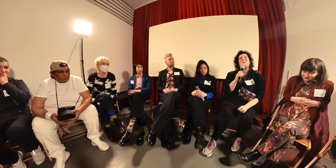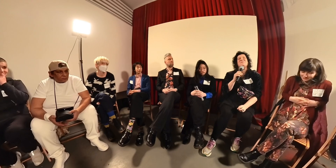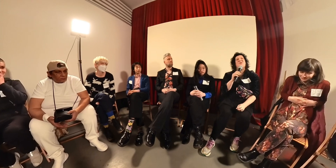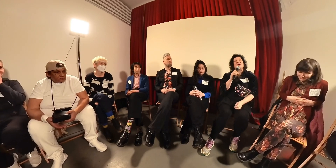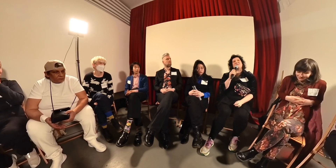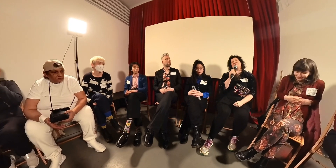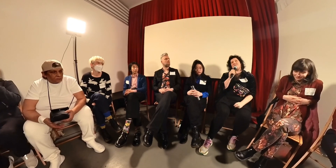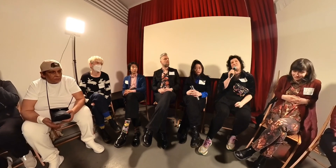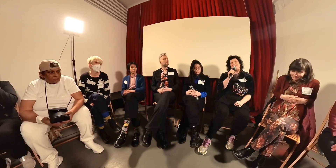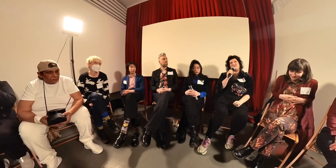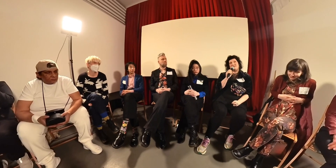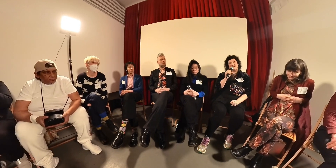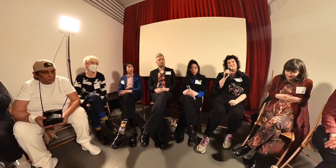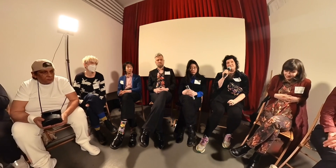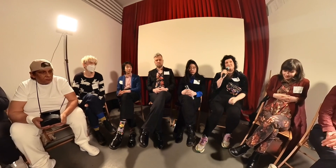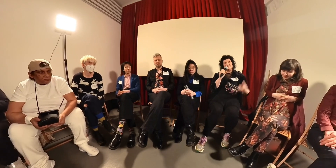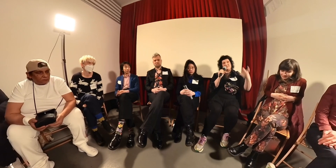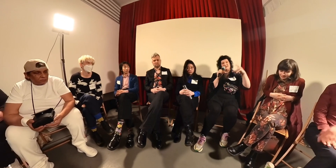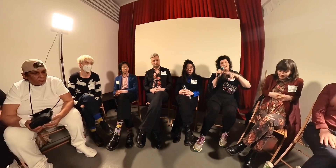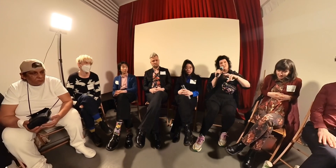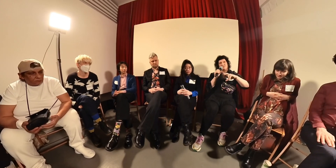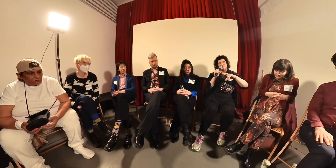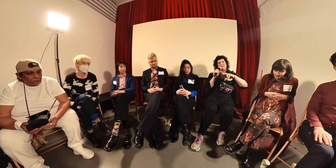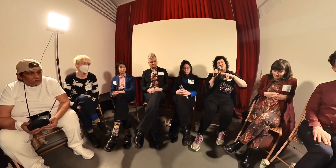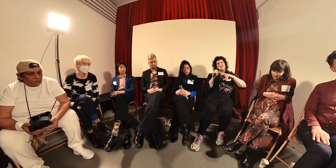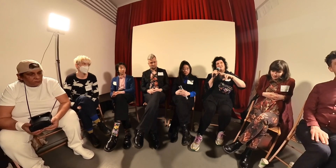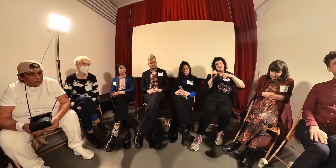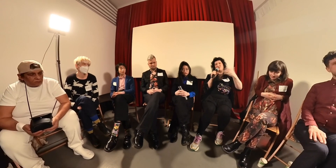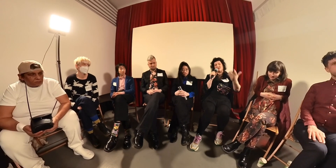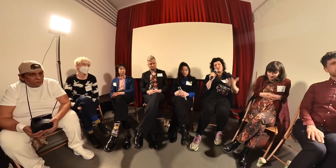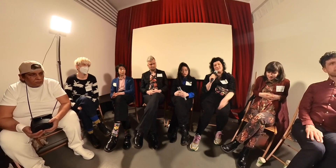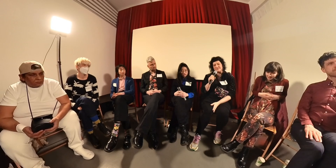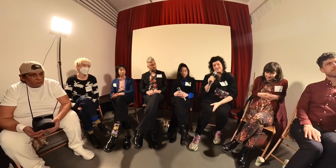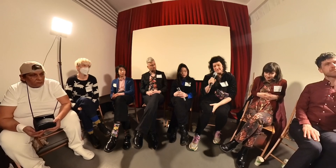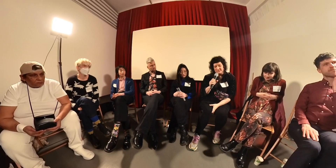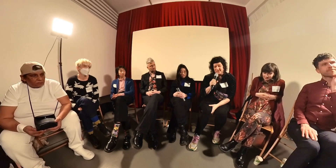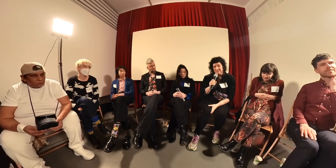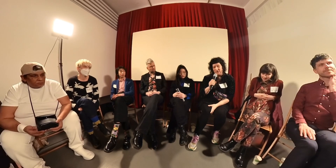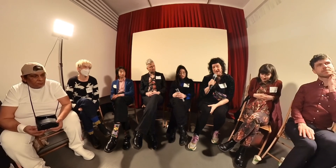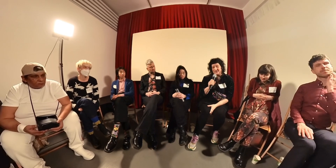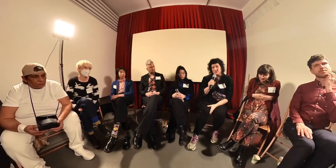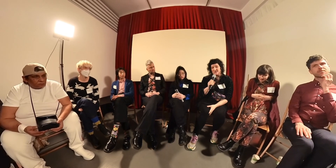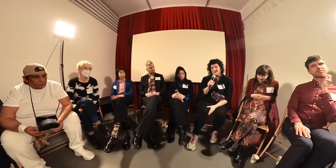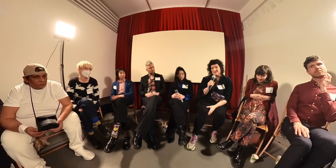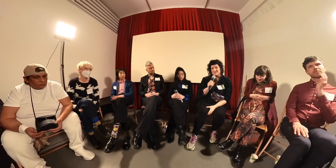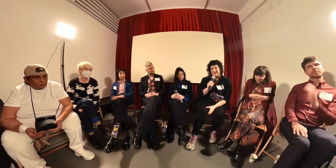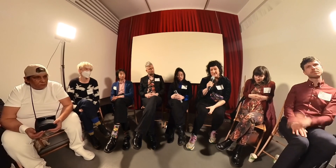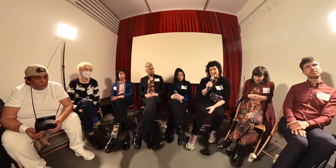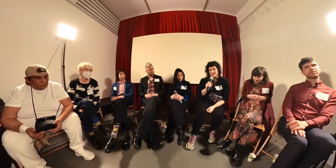emocí. No a my sme v podstate tú celú ako